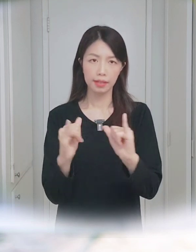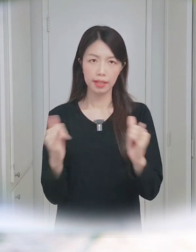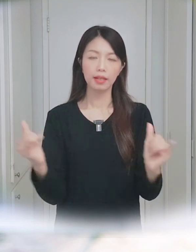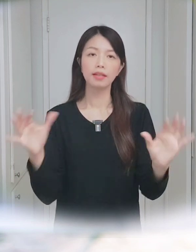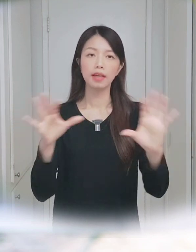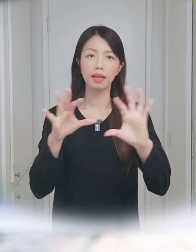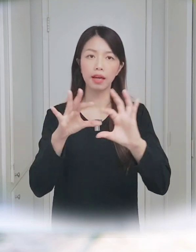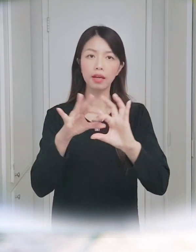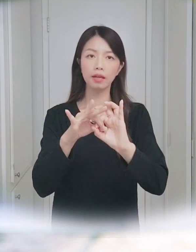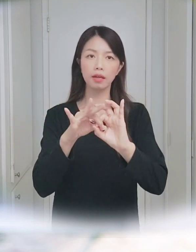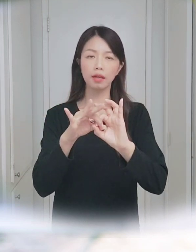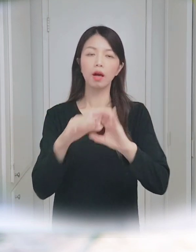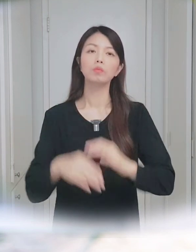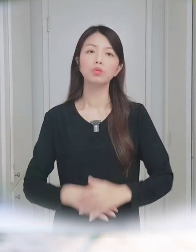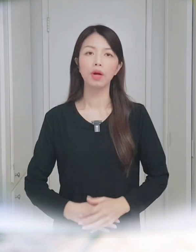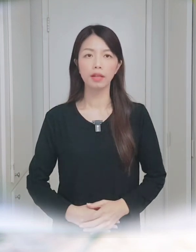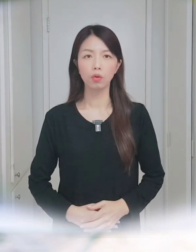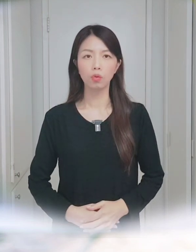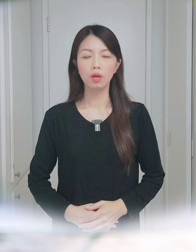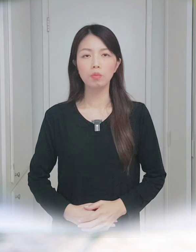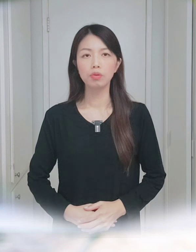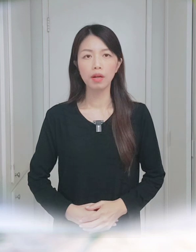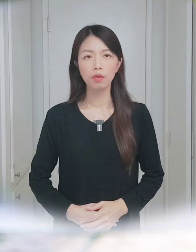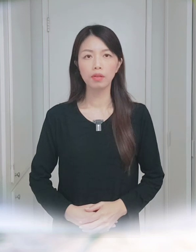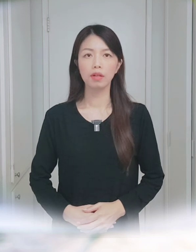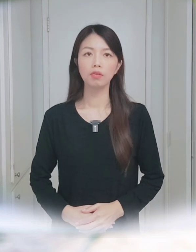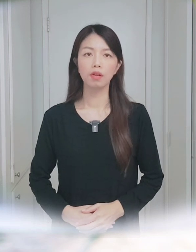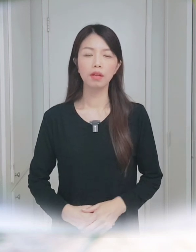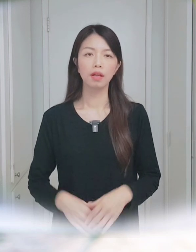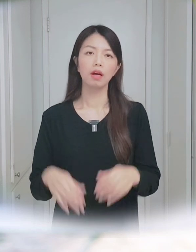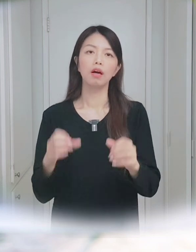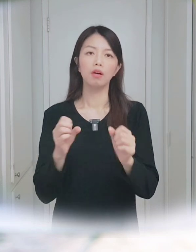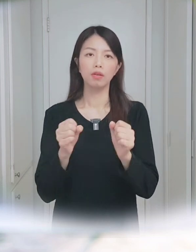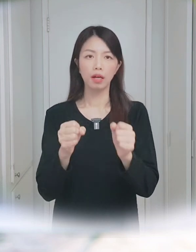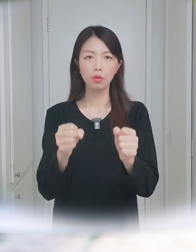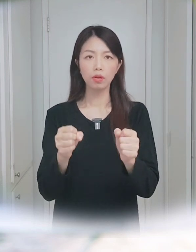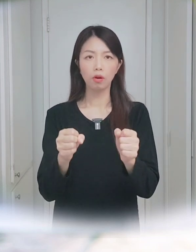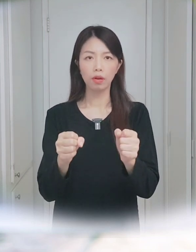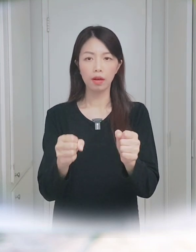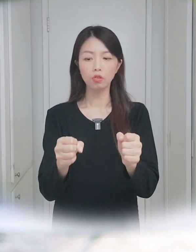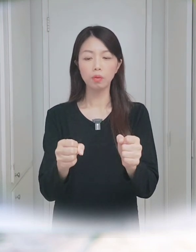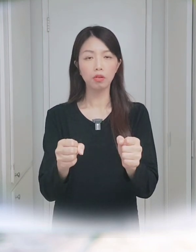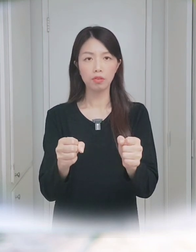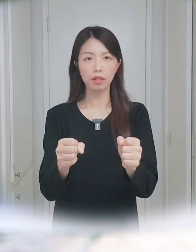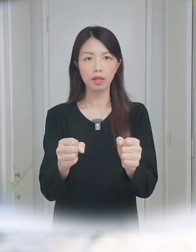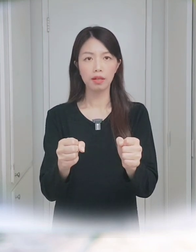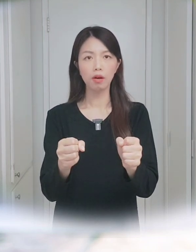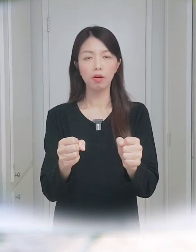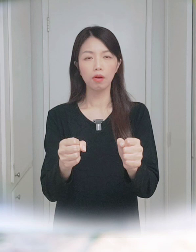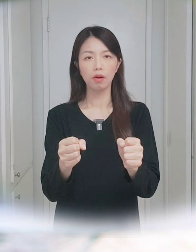죽은 자의 부활되고 부활이라고 하는 뜻의 수어는 양손을 이렇게 주먹을